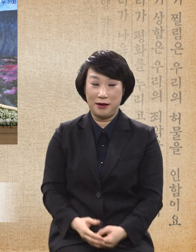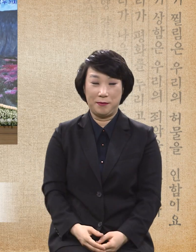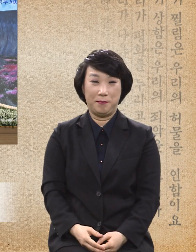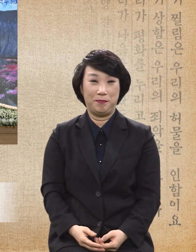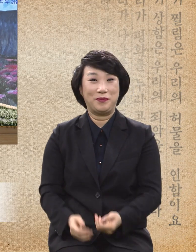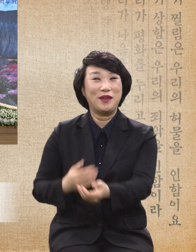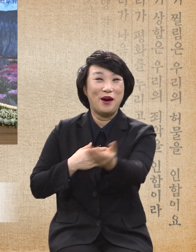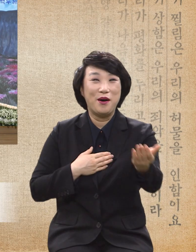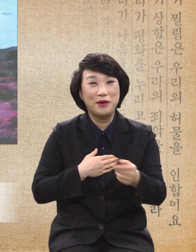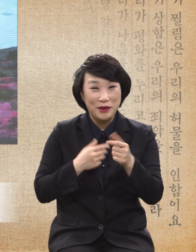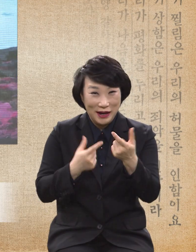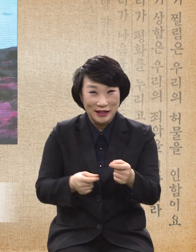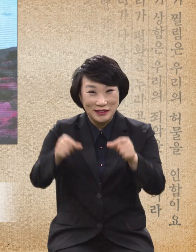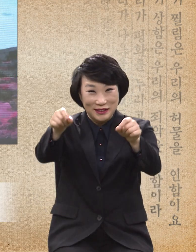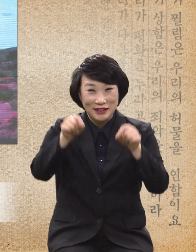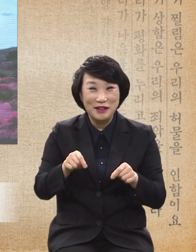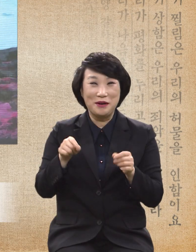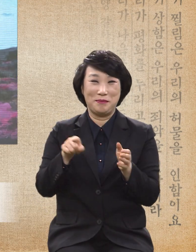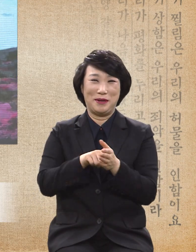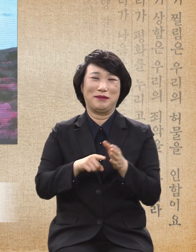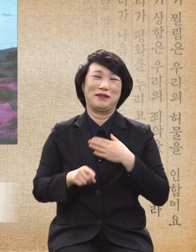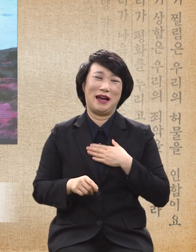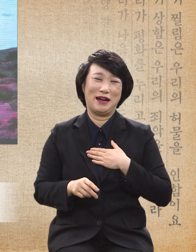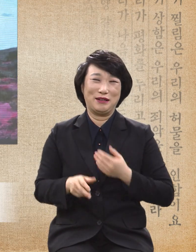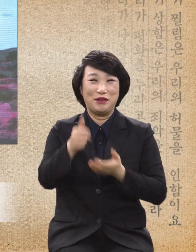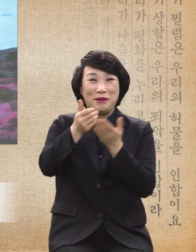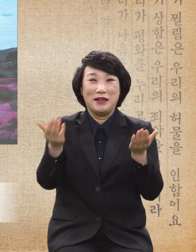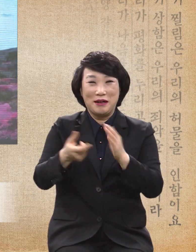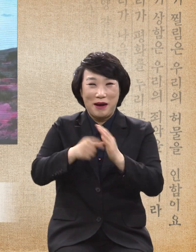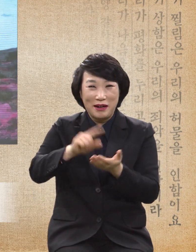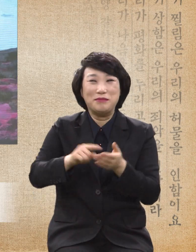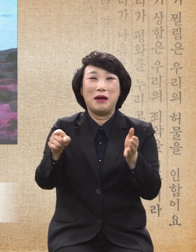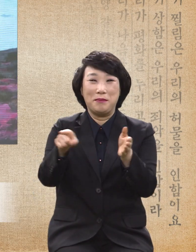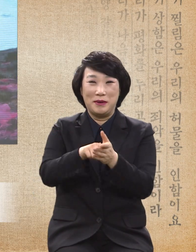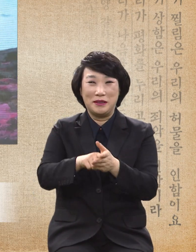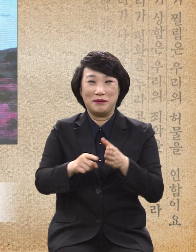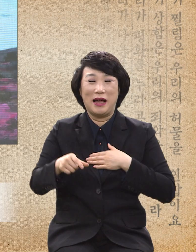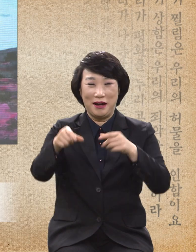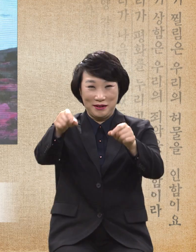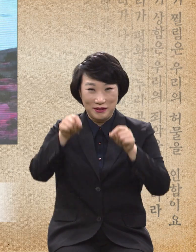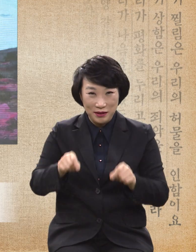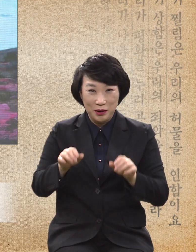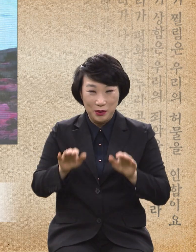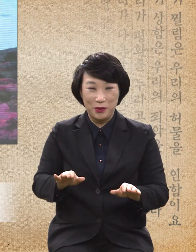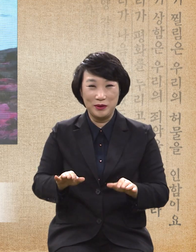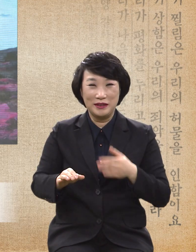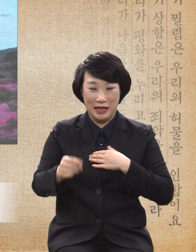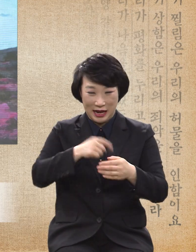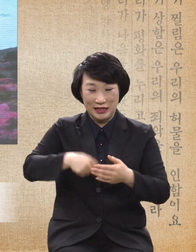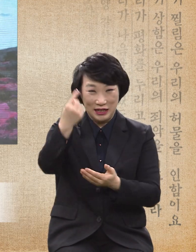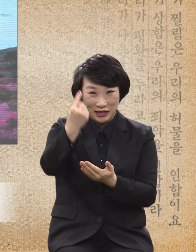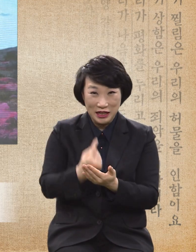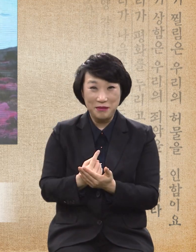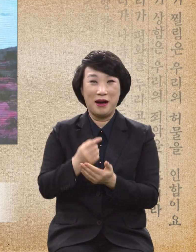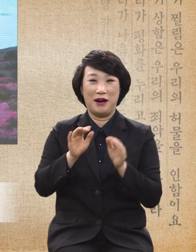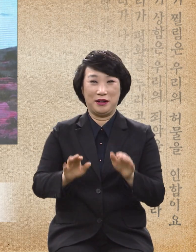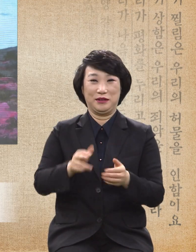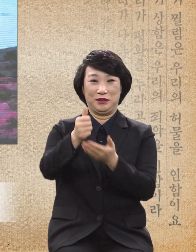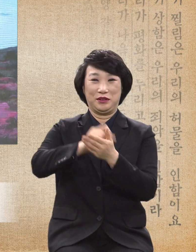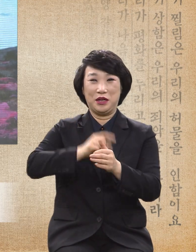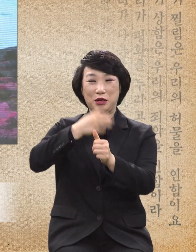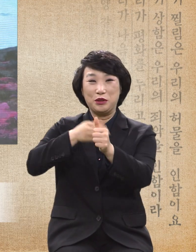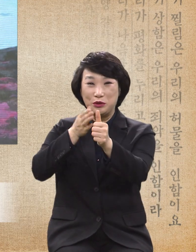구원하였느니라. 여러분에게 이런 믿음, 주님이 일하실 만한 믿음 오늘 임하시기를 주님의 이름으로